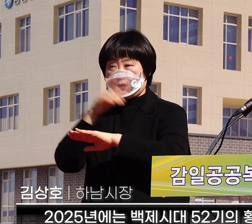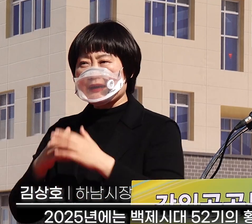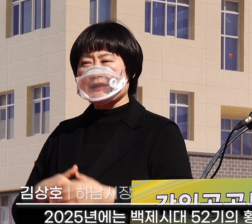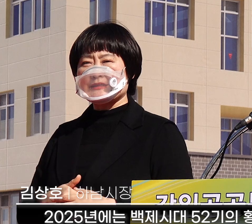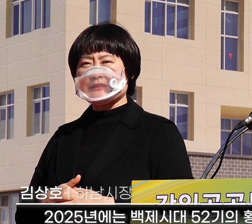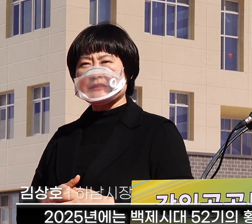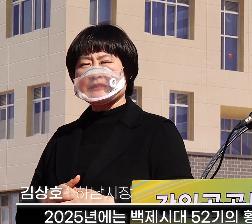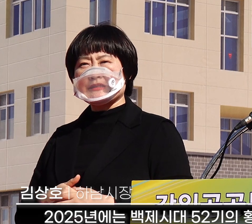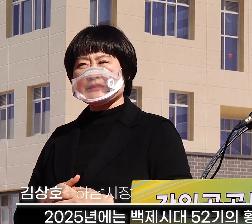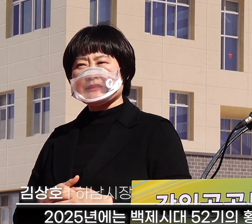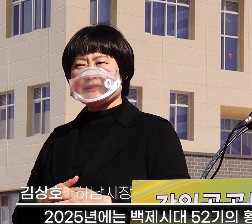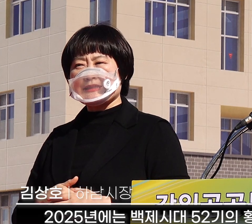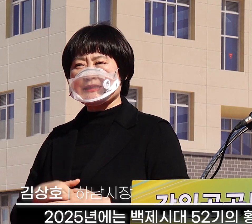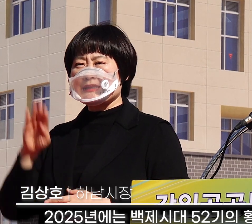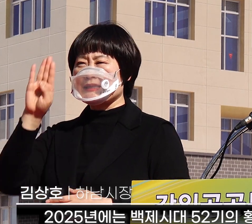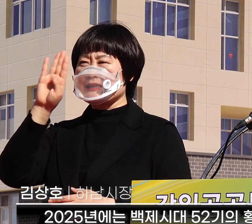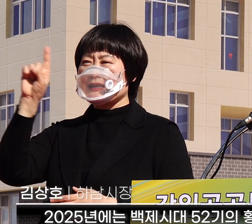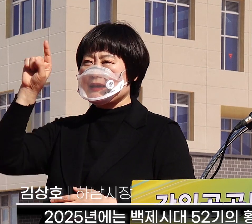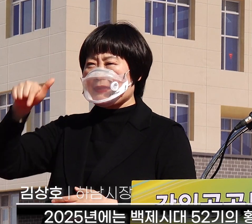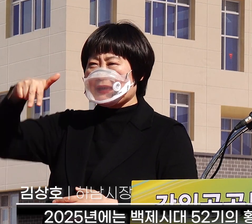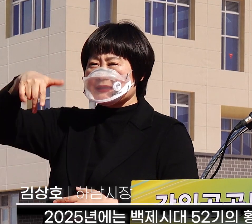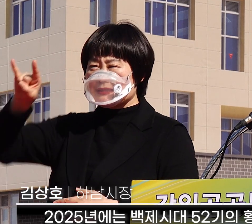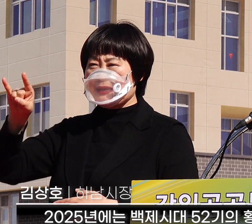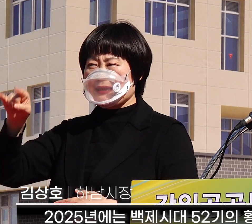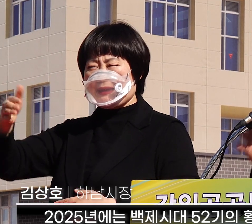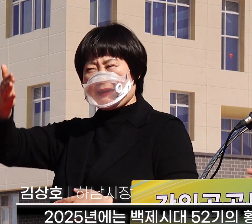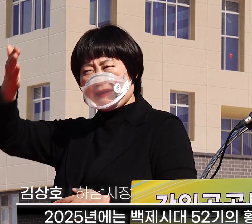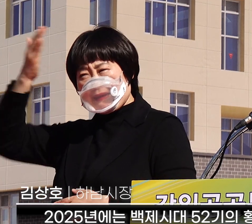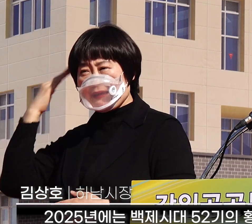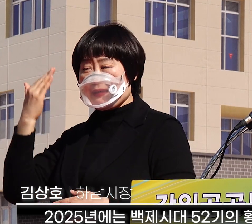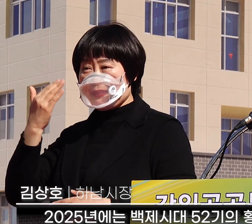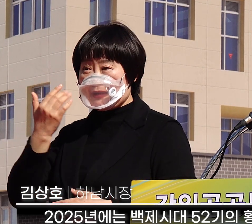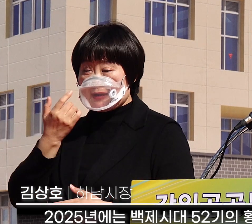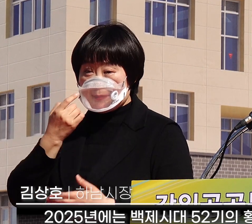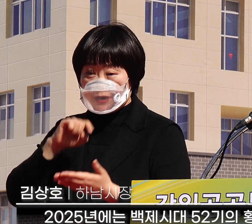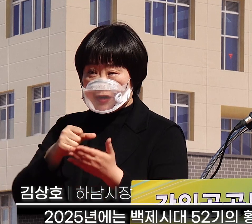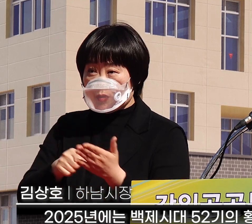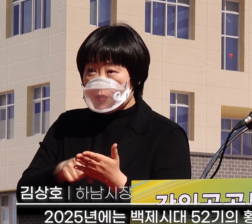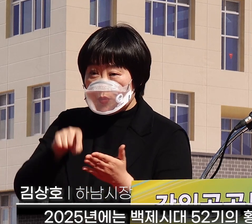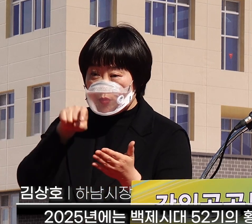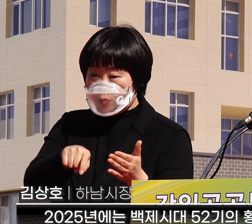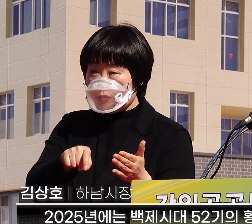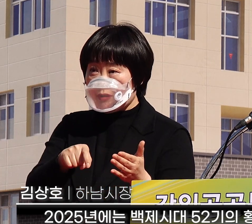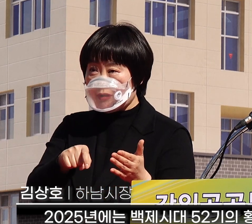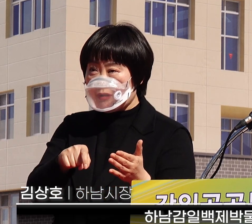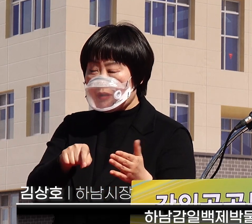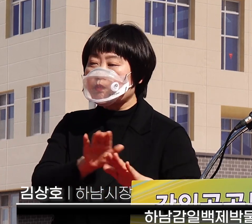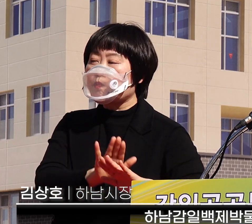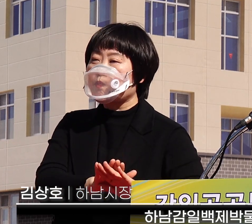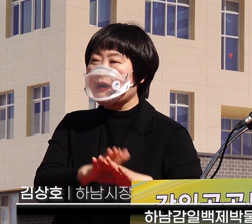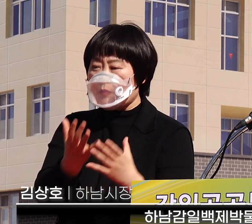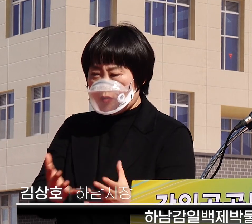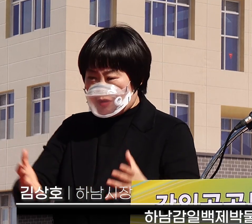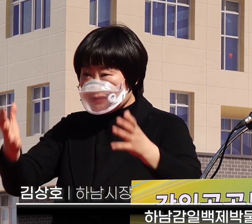2025년에는 백제시대 쉬운 두 개의 행열식 석실분 중 16개를 보관하는